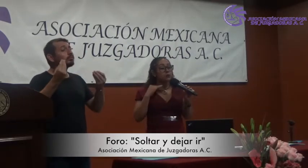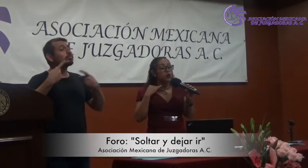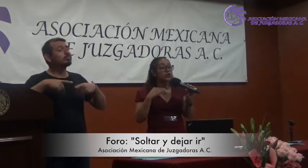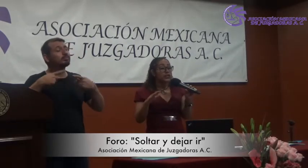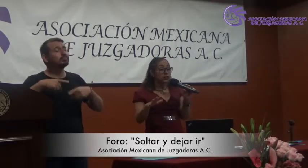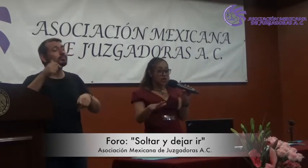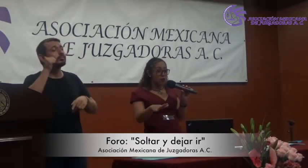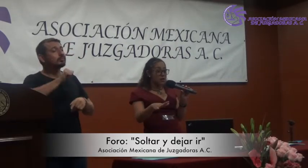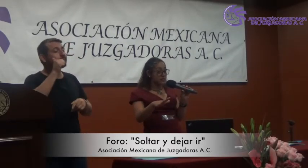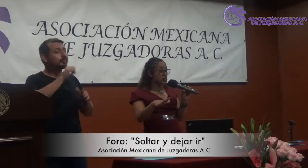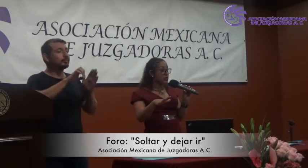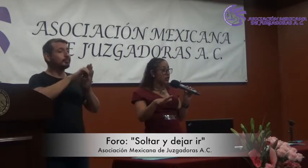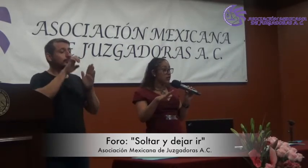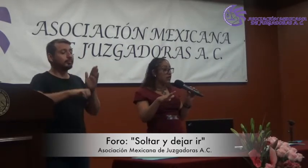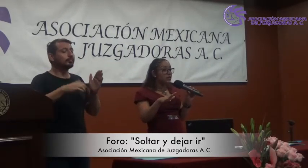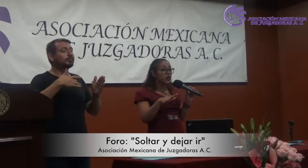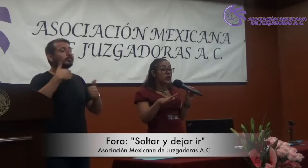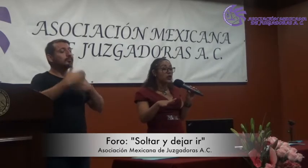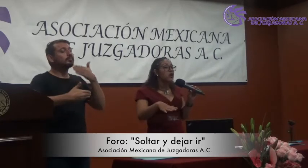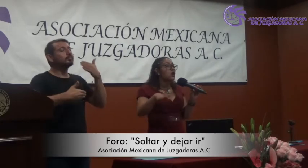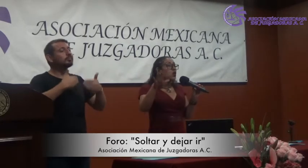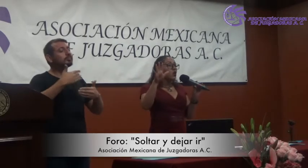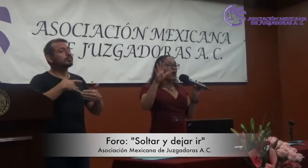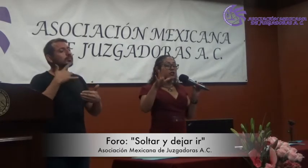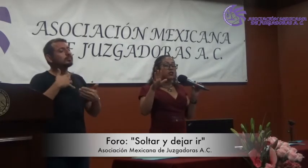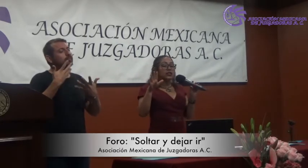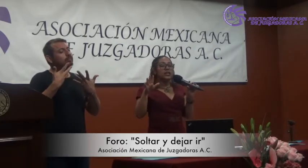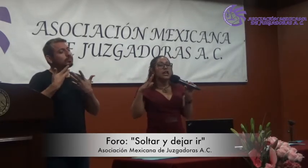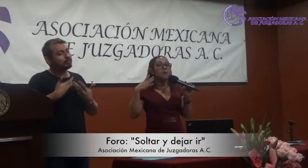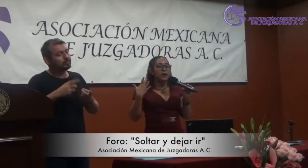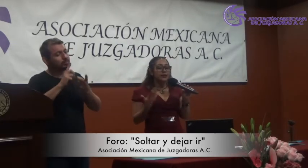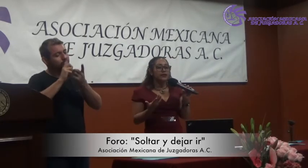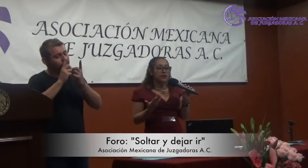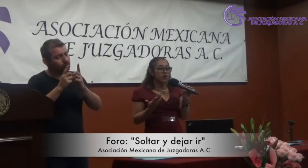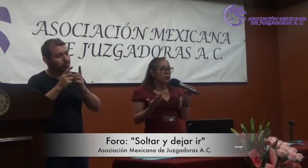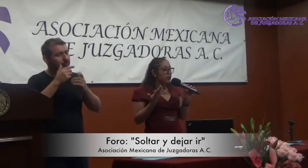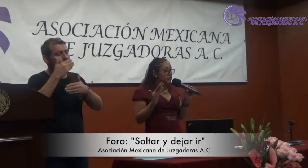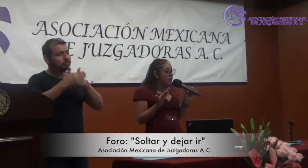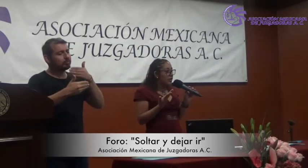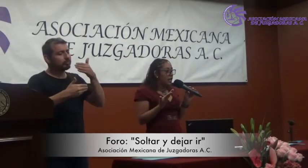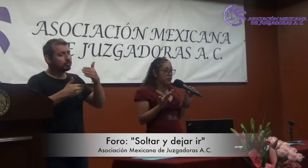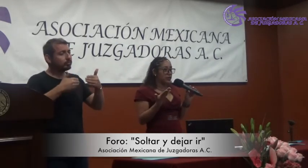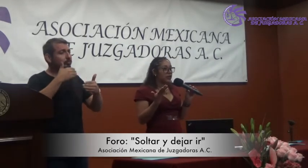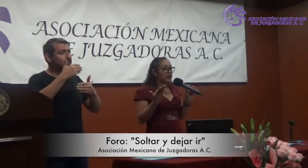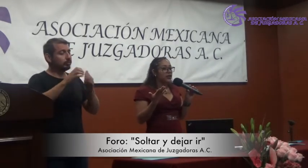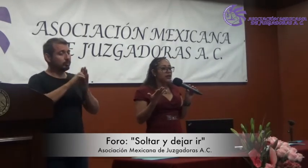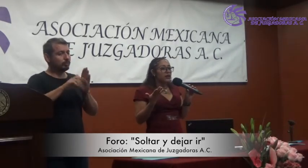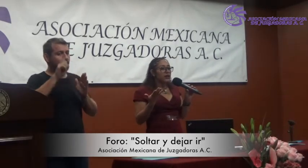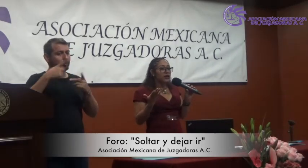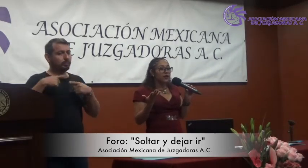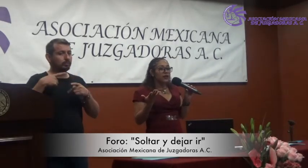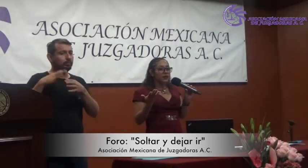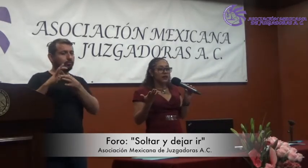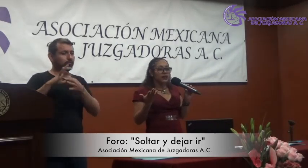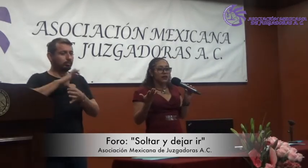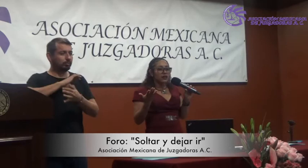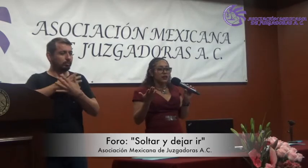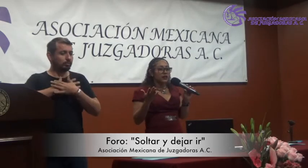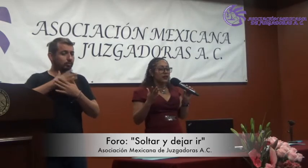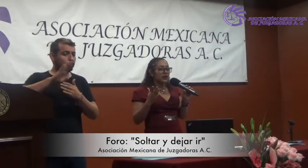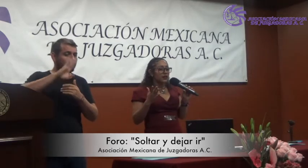en este proceso de evasión del duelo, cuando tienen la pérdida de una persona que aman,